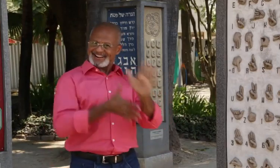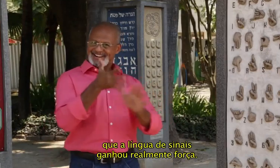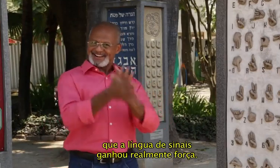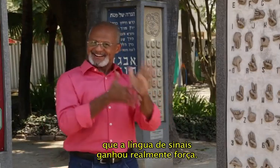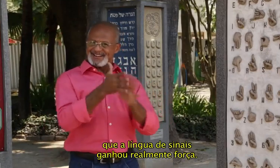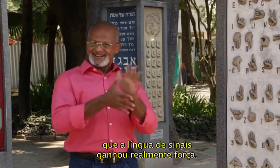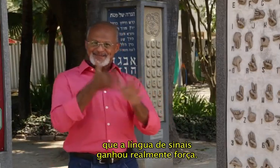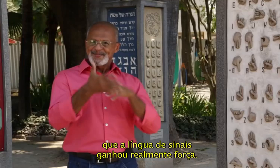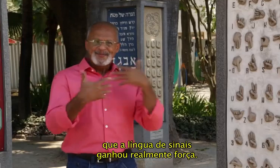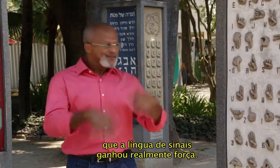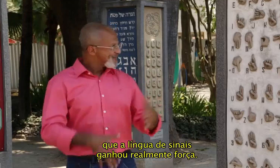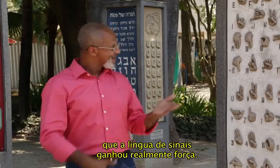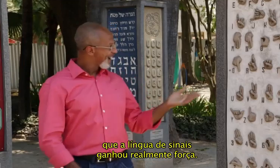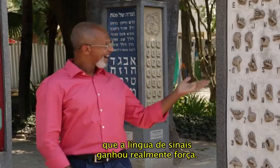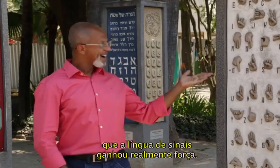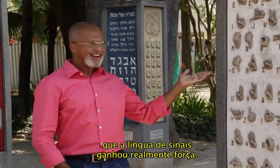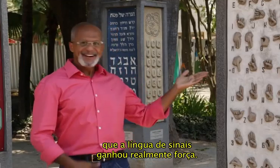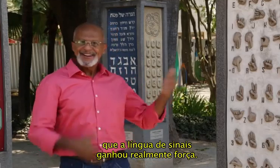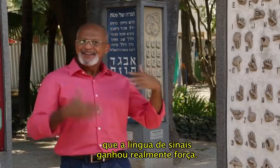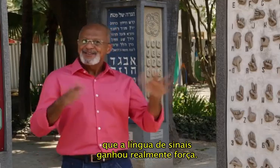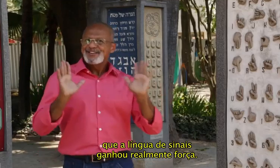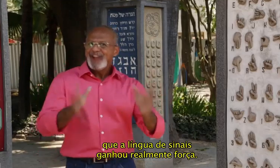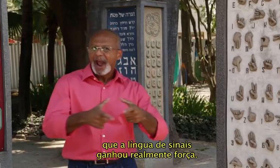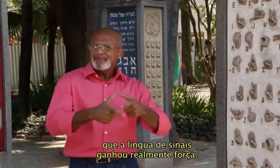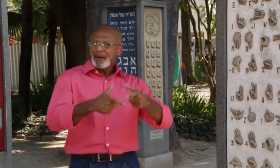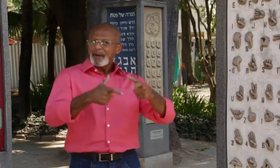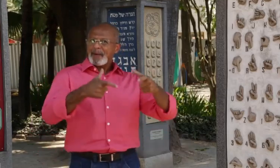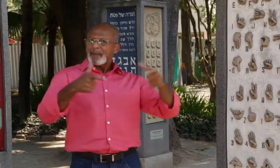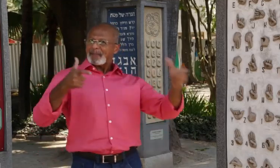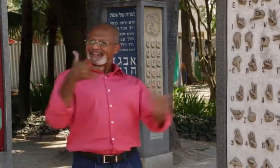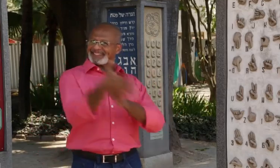que a língua de sinais ganhou realmente força.